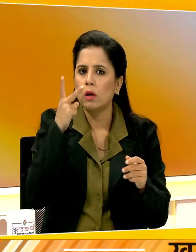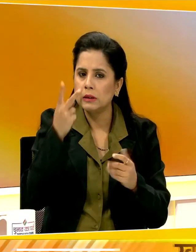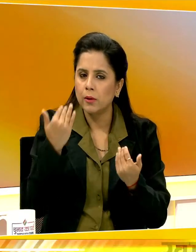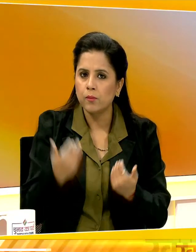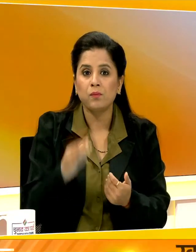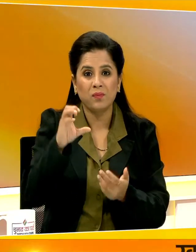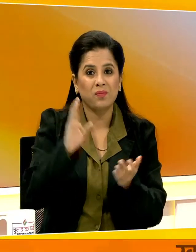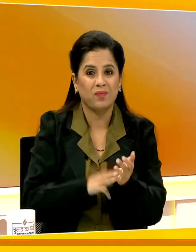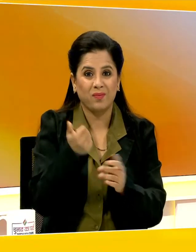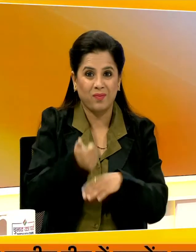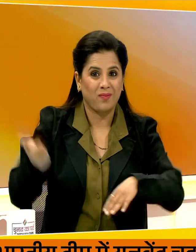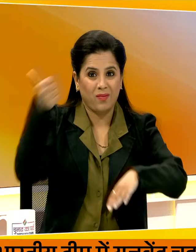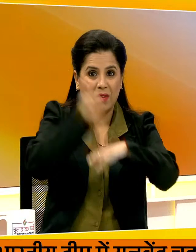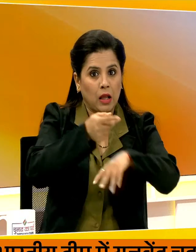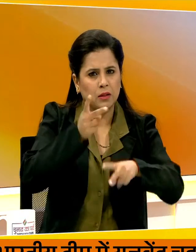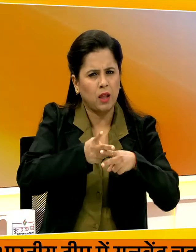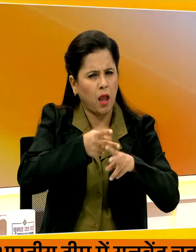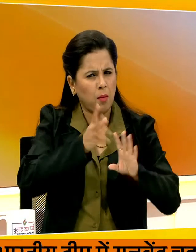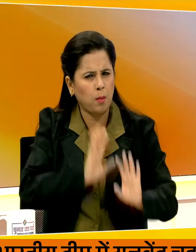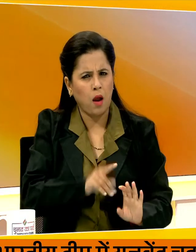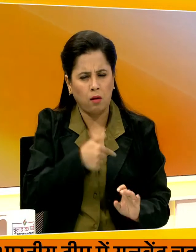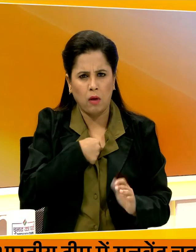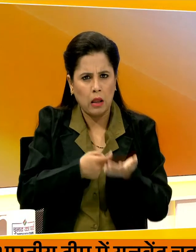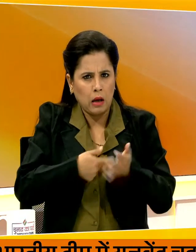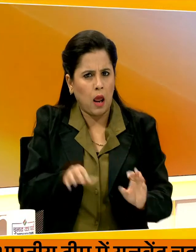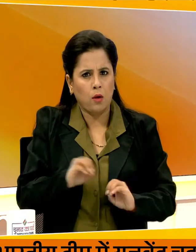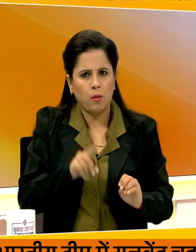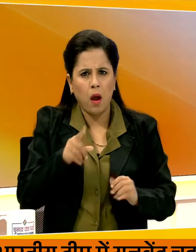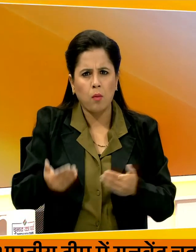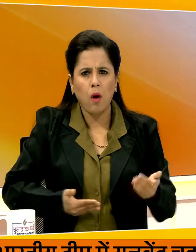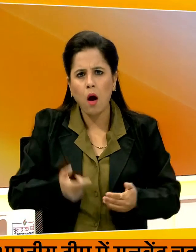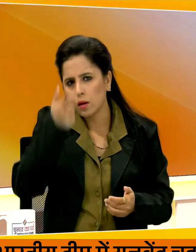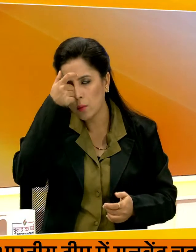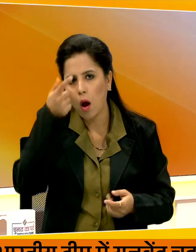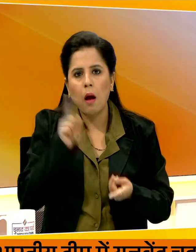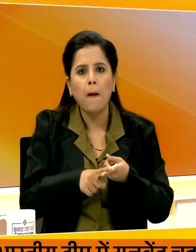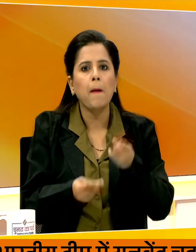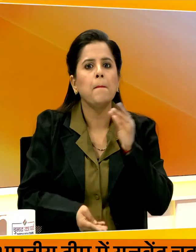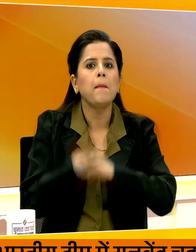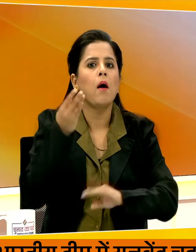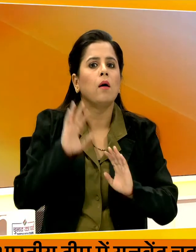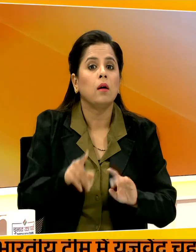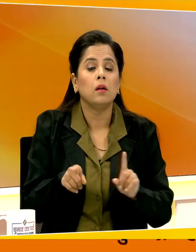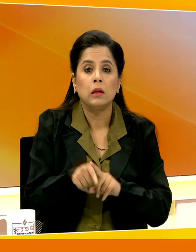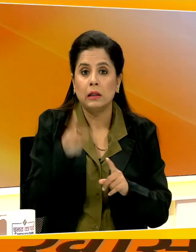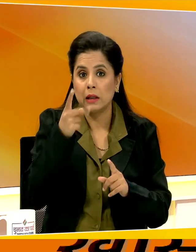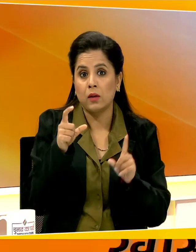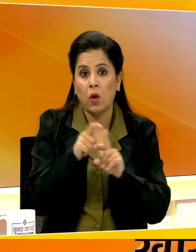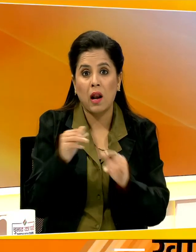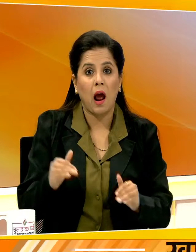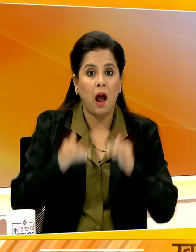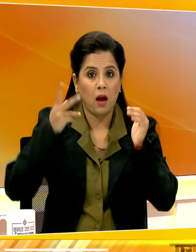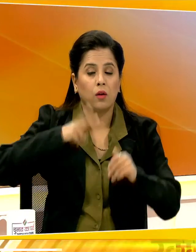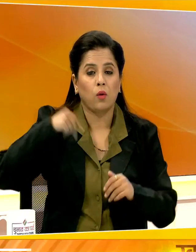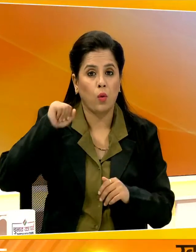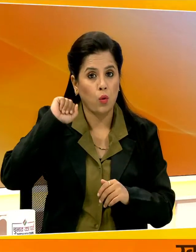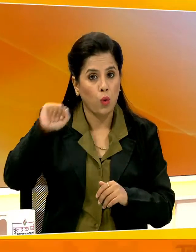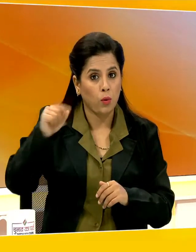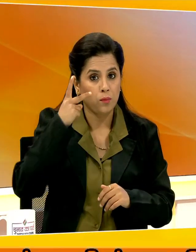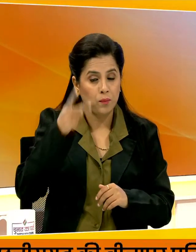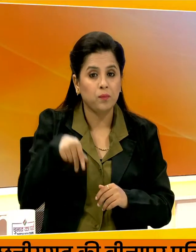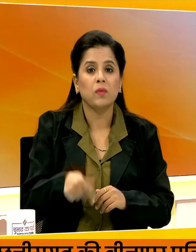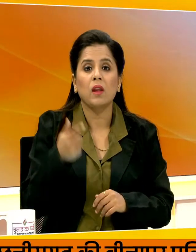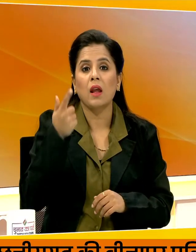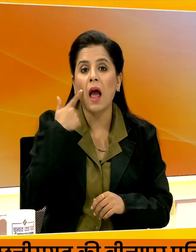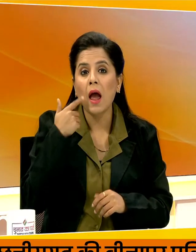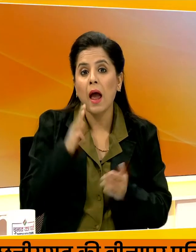मुख्यमंत्री पद पर बने हुए हैं, लेकिन व्यवहारिक दिक्कतें सामने आती जा रही हैं। जिस तरह से दिल्ली हाई कोर्ट ने